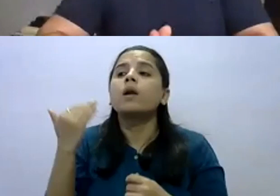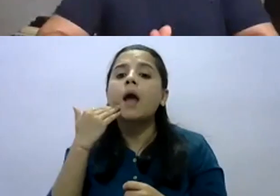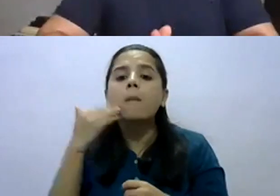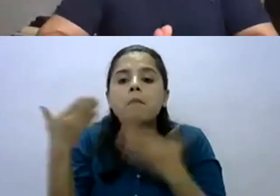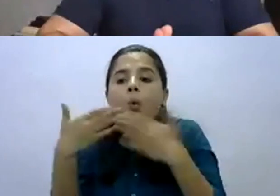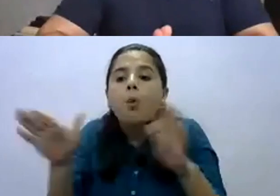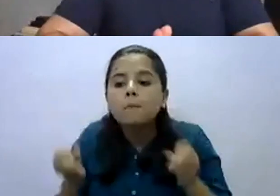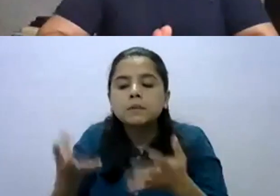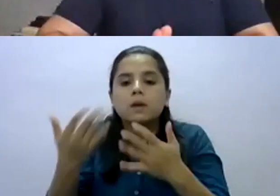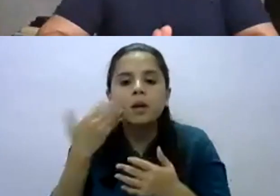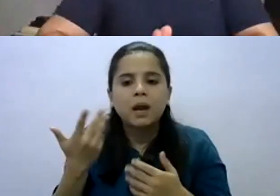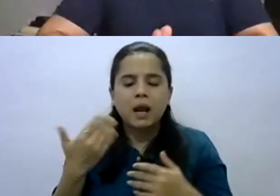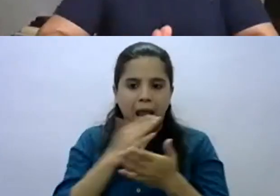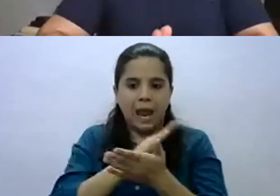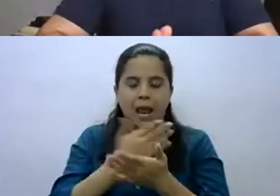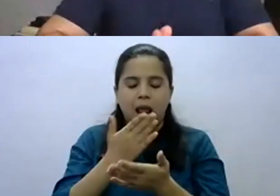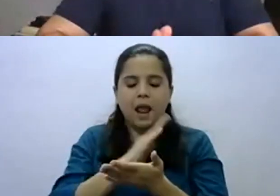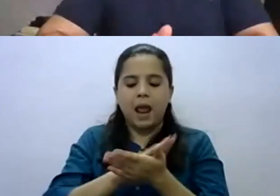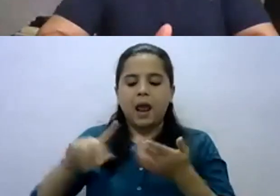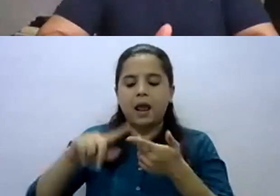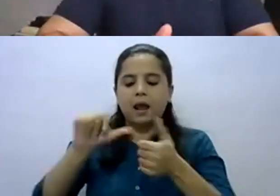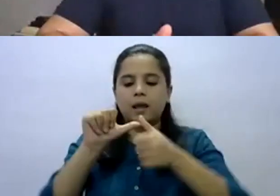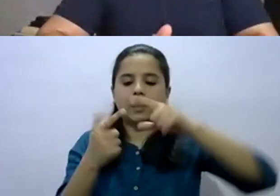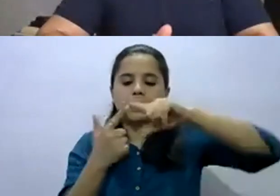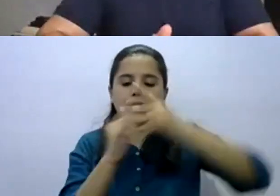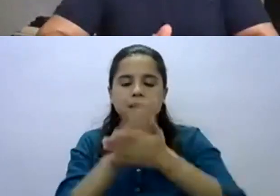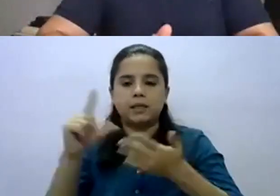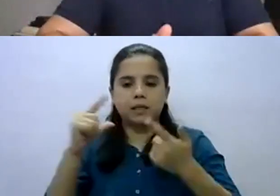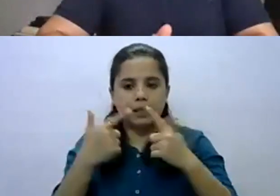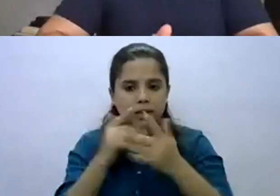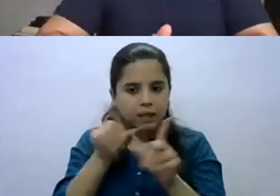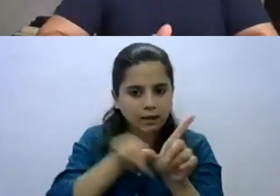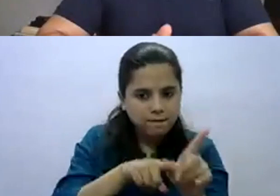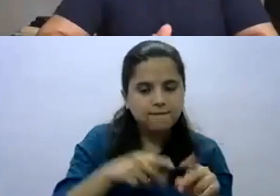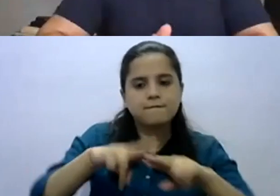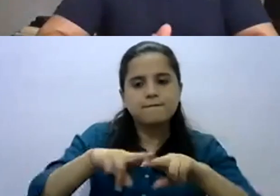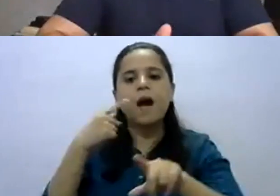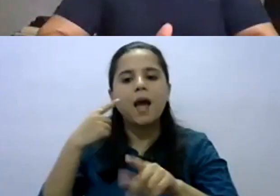know, जैसे कि Healthify Me, Paytm, Vaccinate Me,